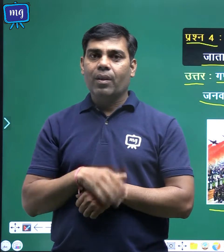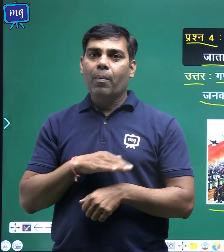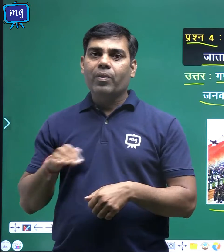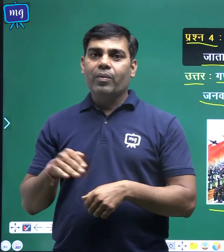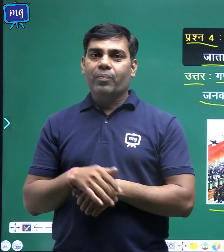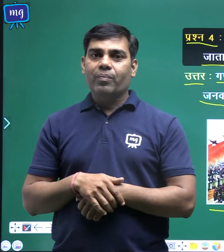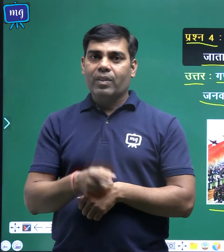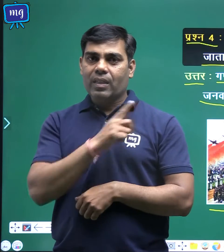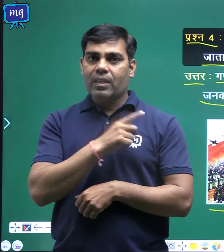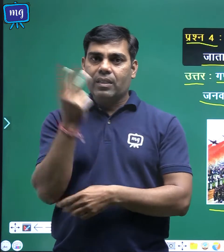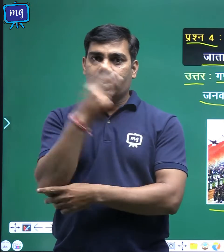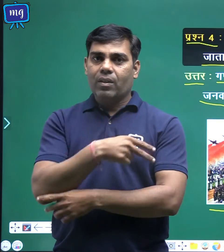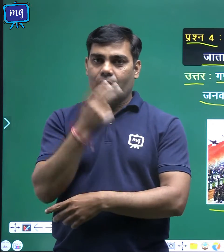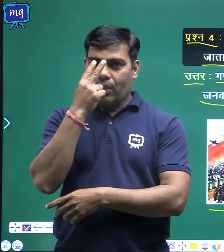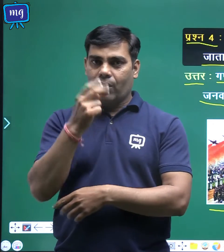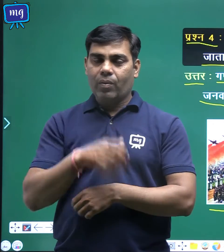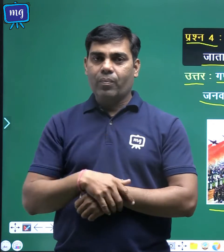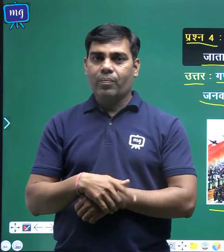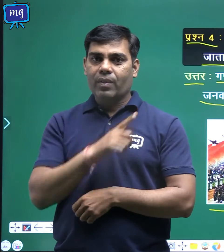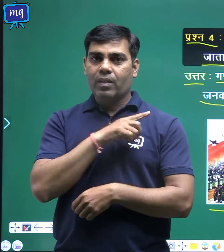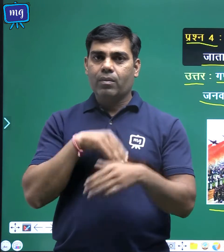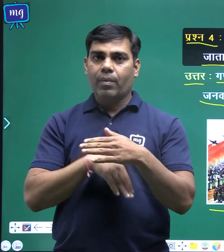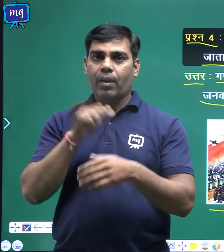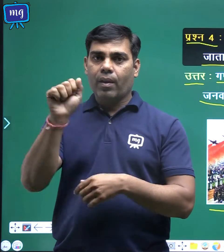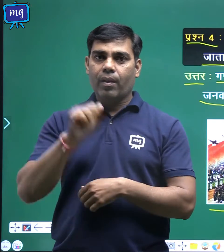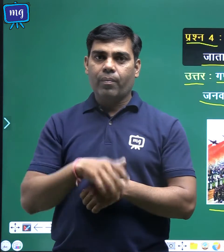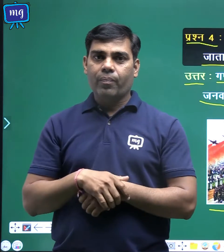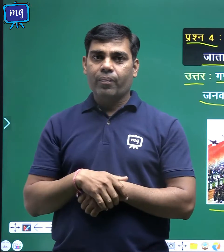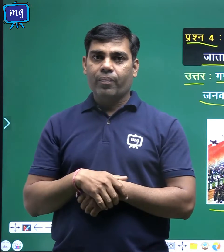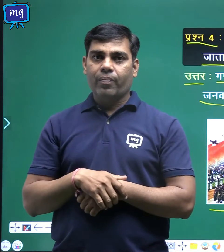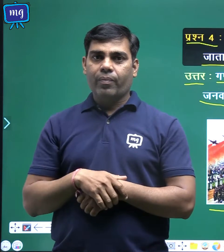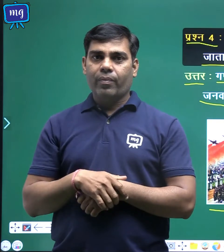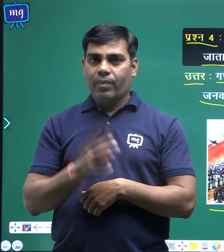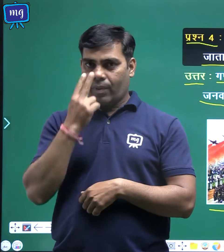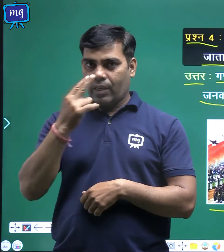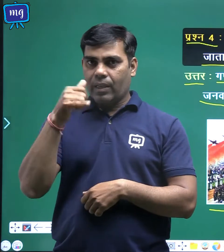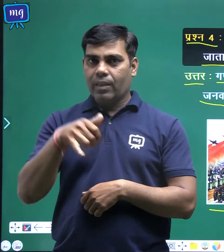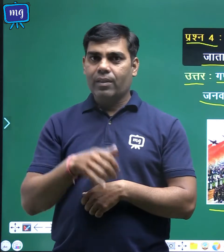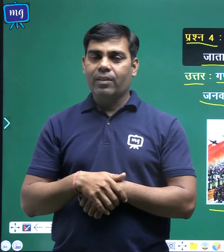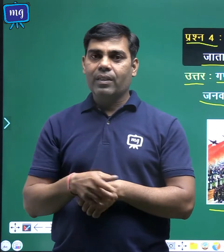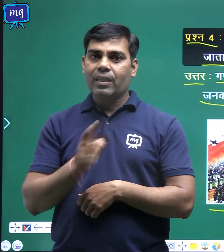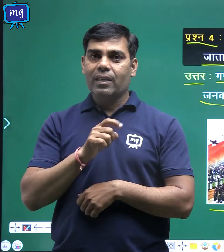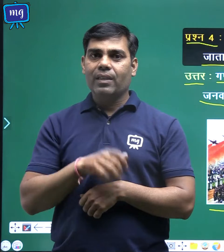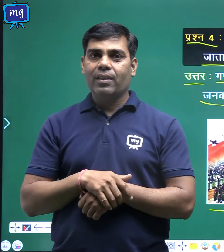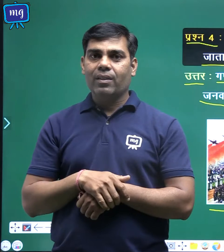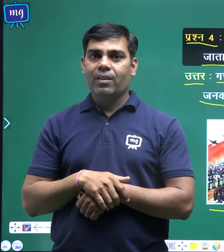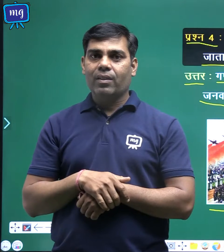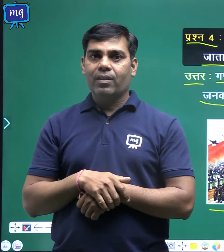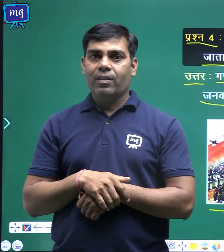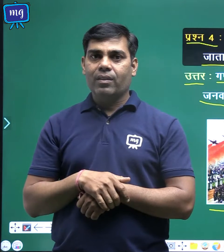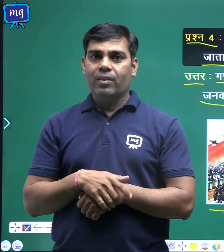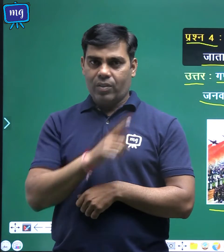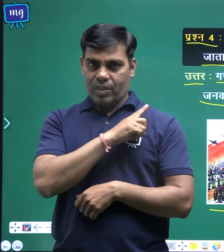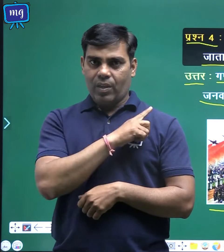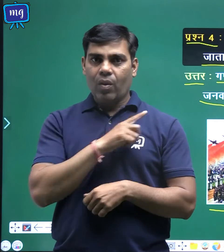बच्चों, इस चित्र को देखो, इसमें आप देख रहे हैं कि लोकतंत्र